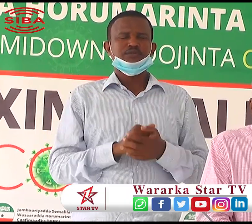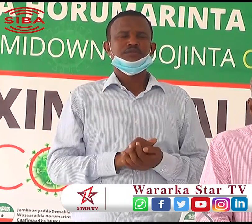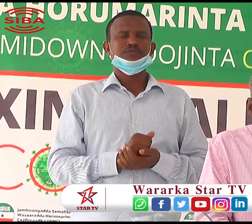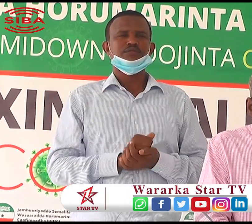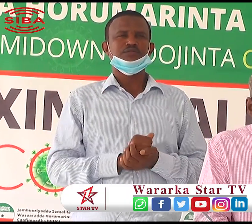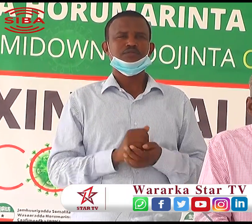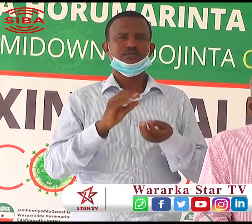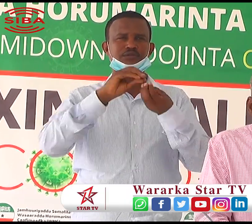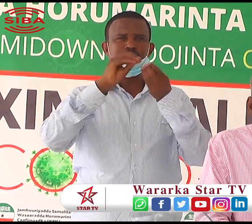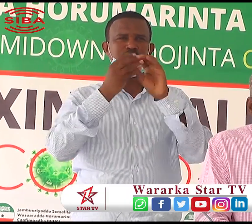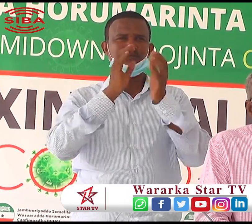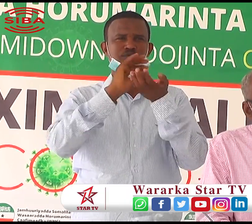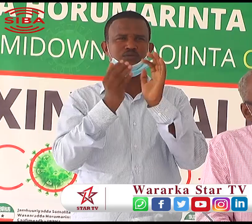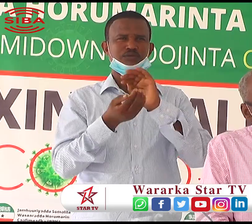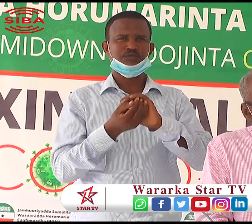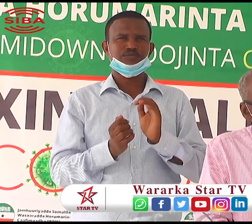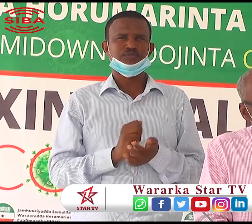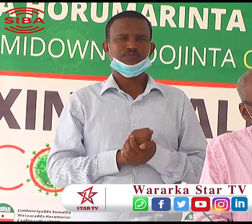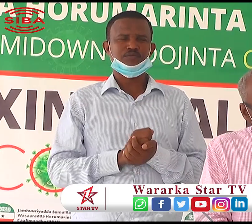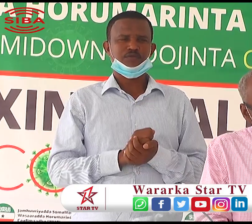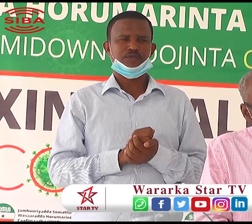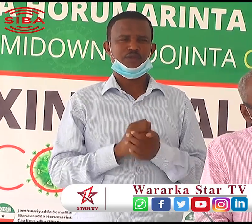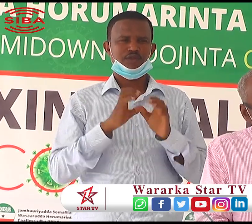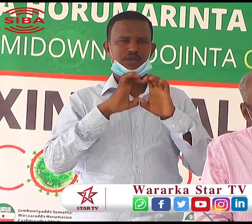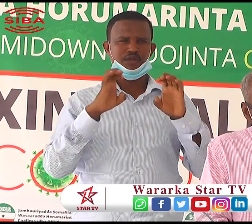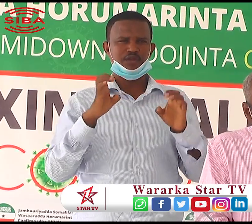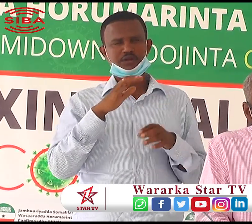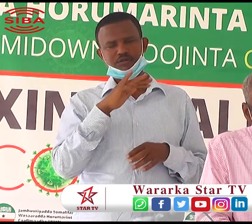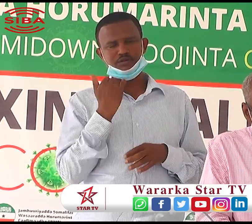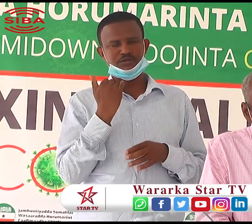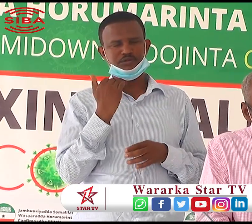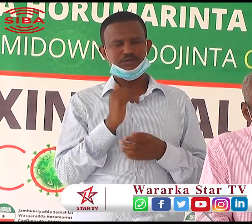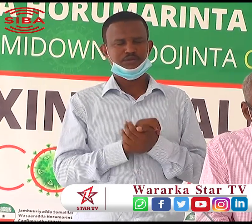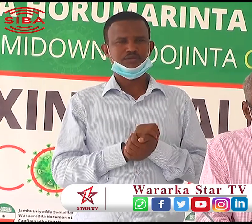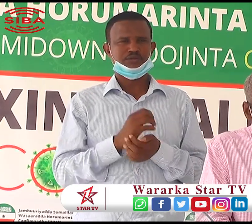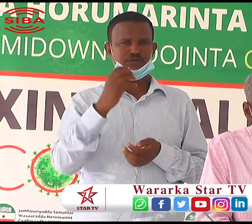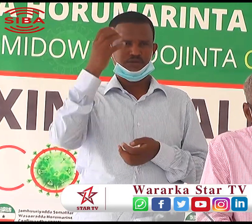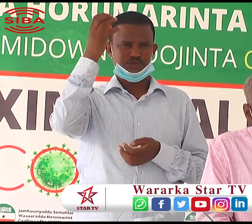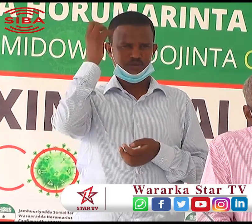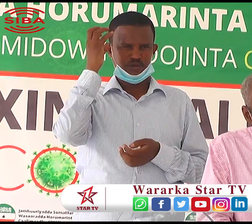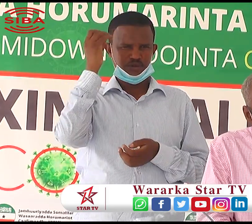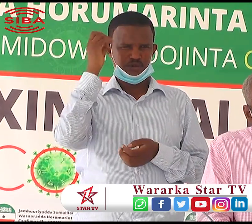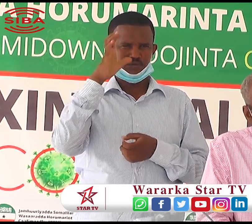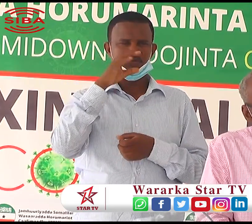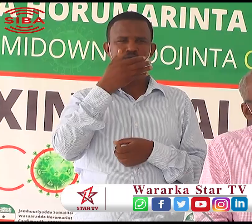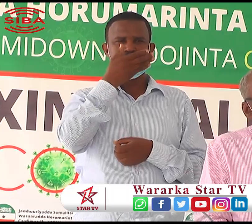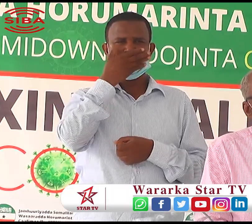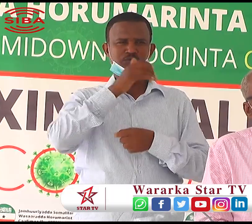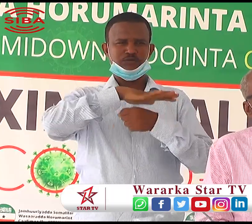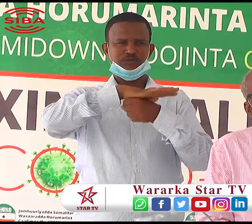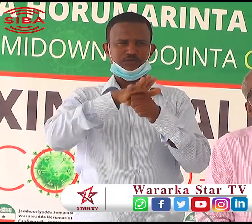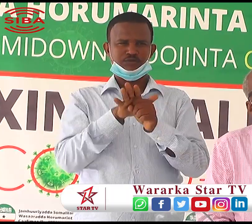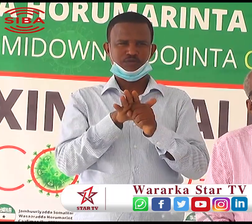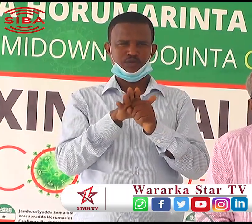tirada guud ee dhimashada intii wadanku ay arintu jirtay